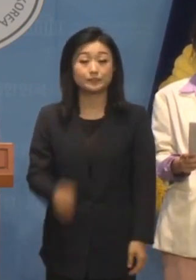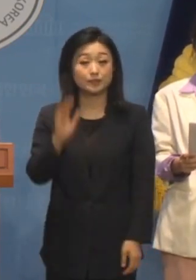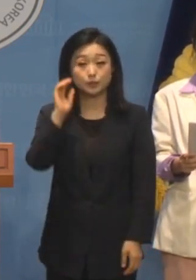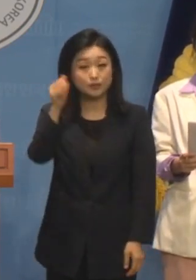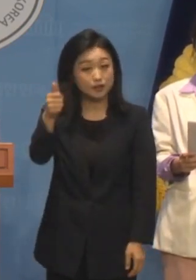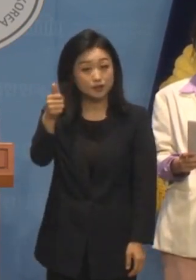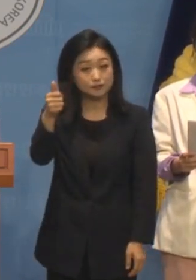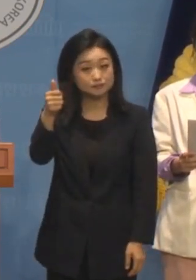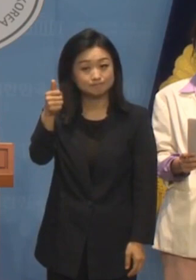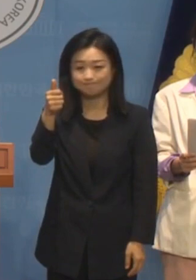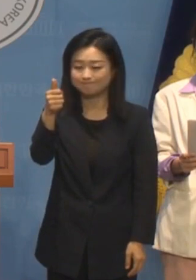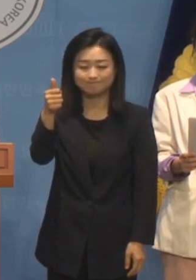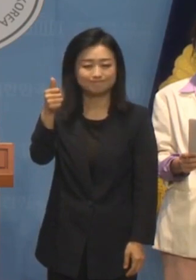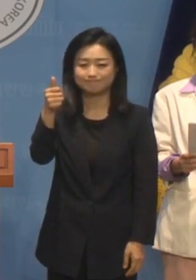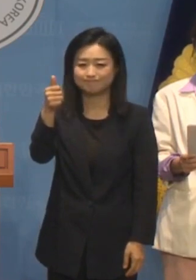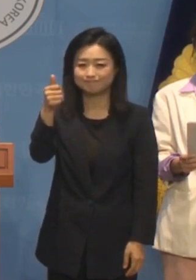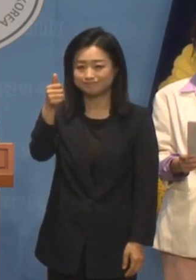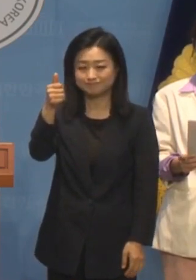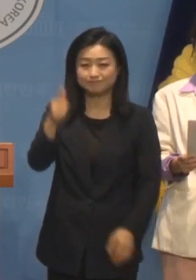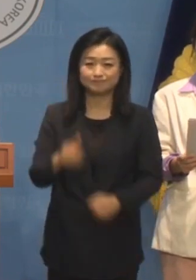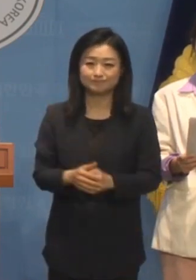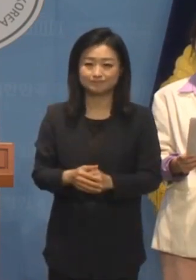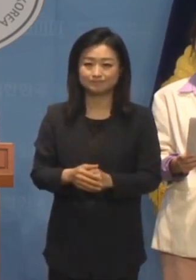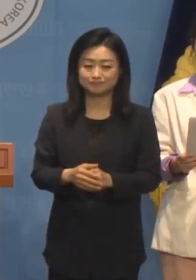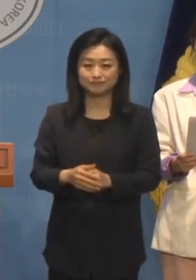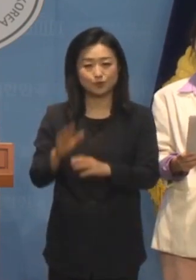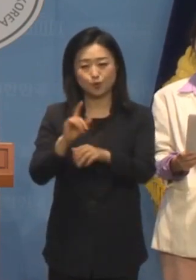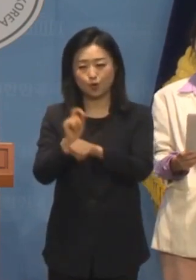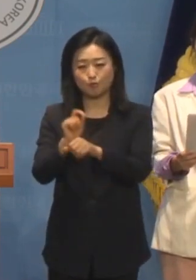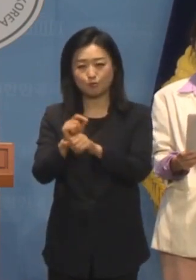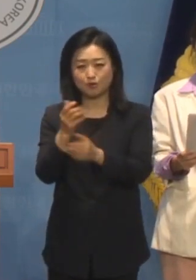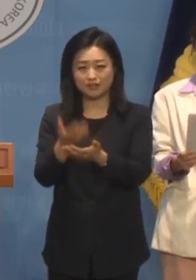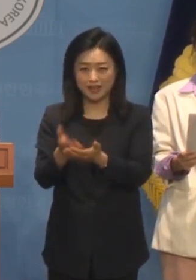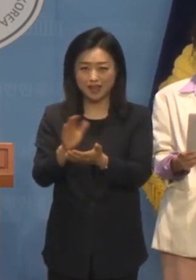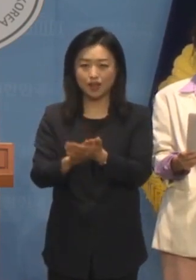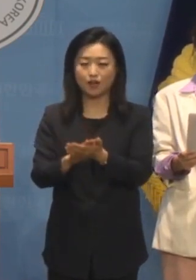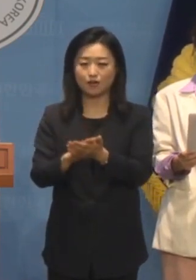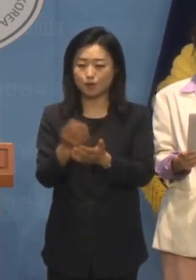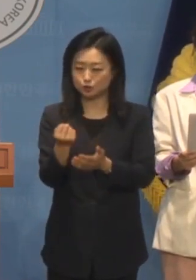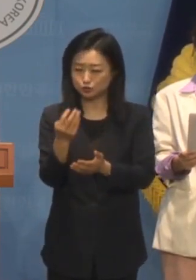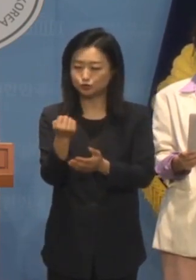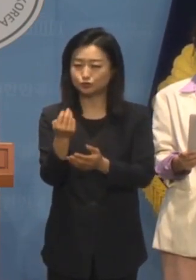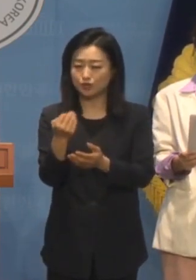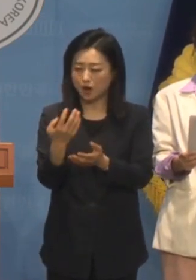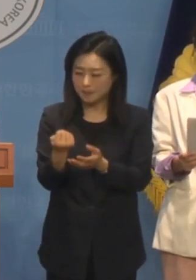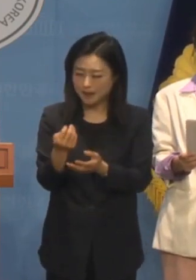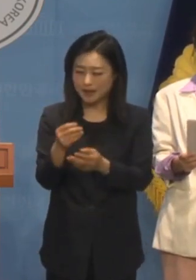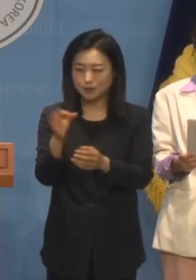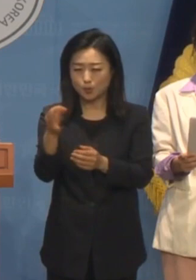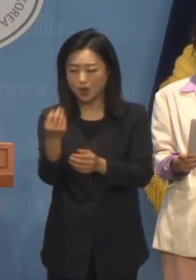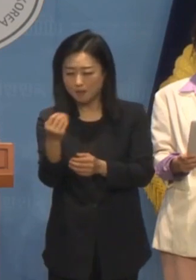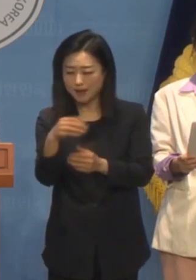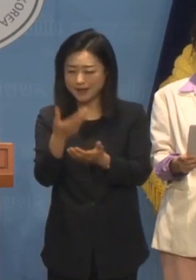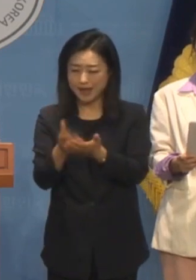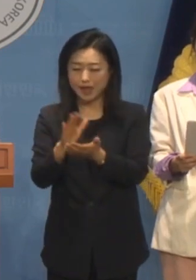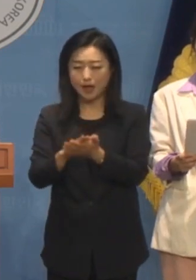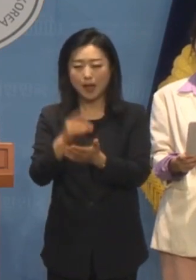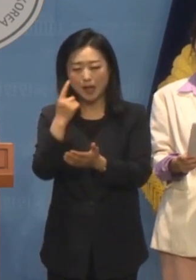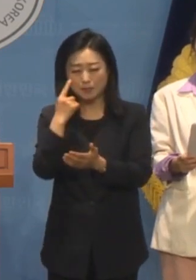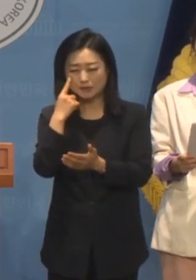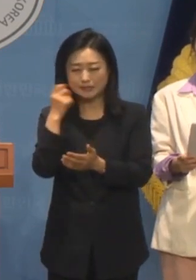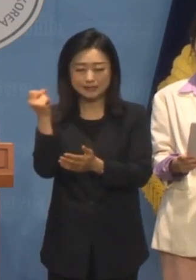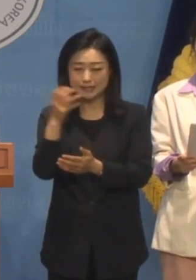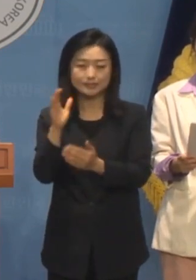대통령은 끝끝내 구조개혁과 함께 22대 국회에서 처리하자며 외면했습니다.